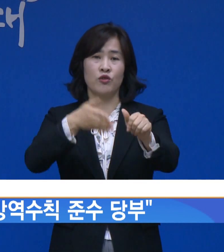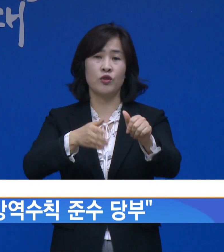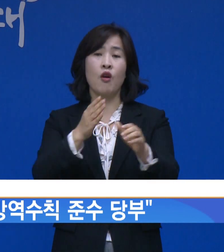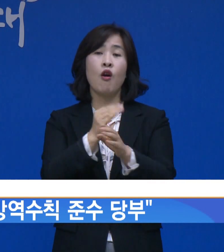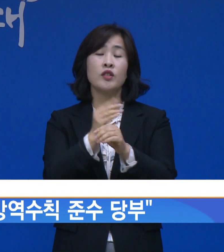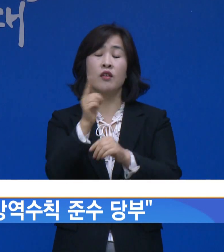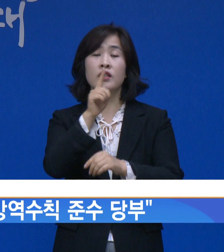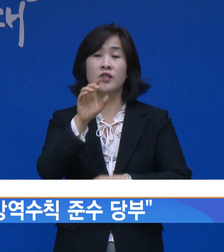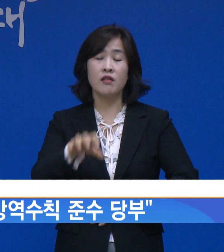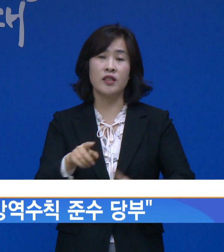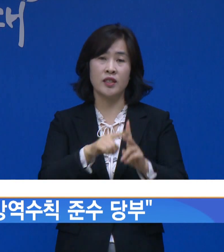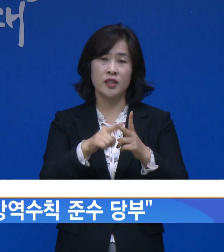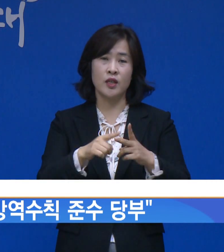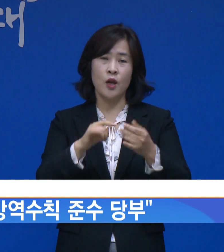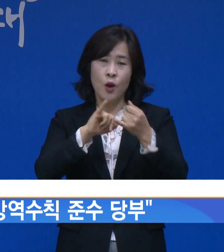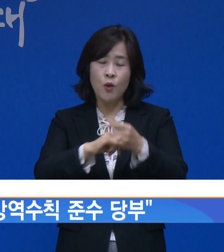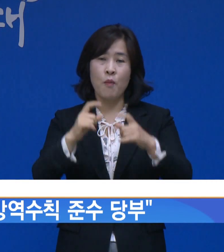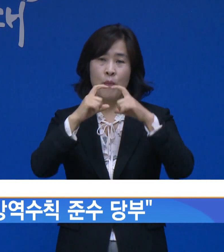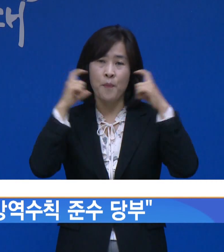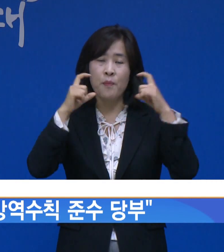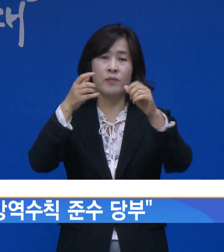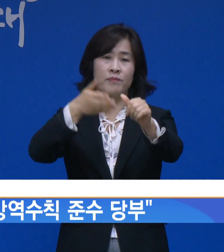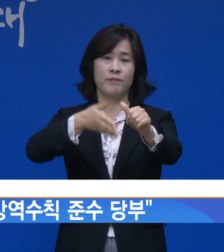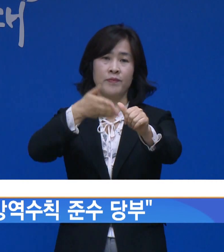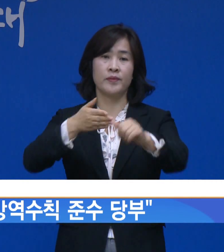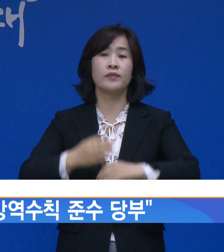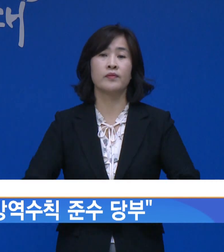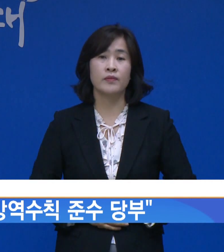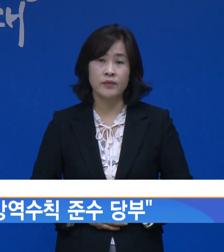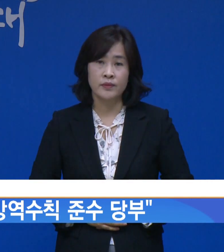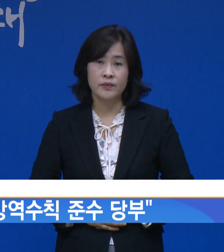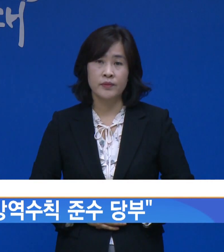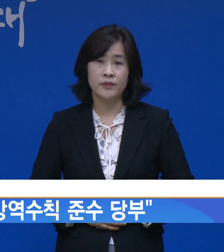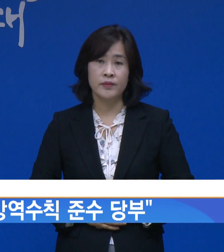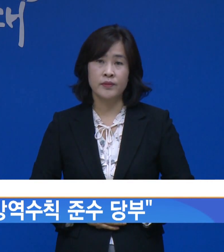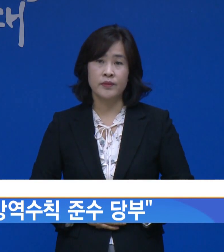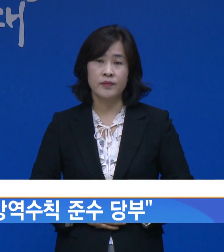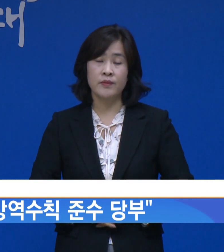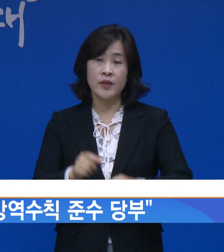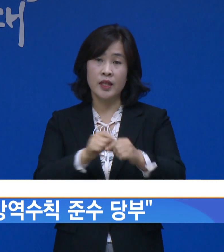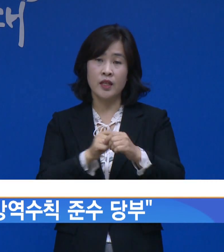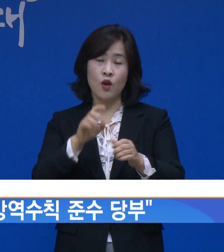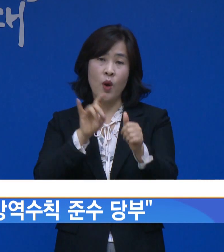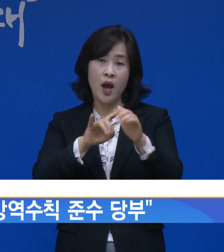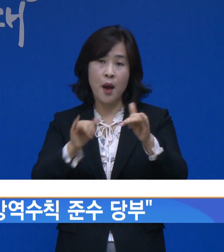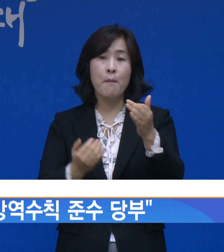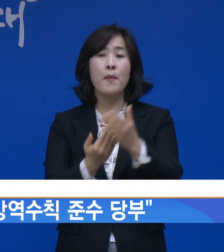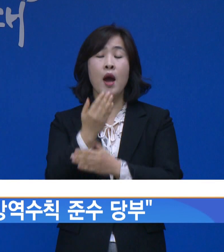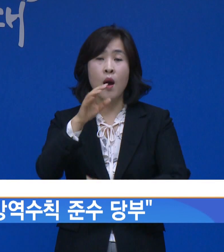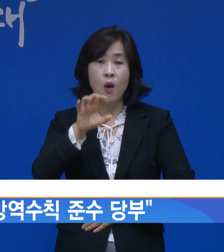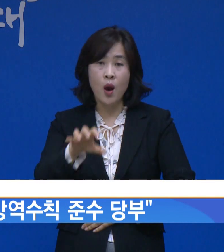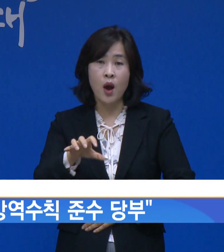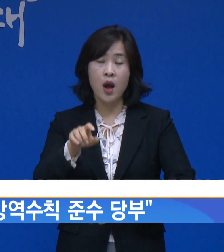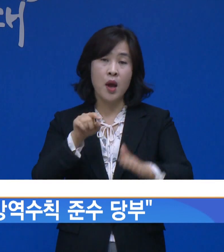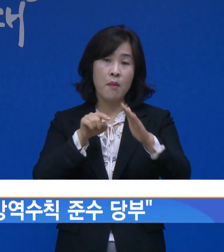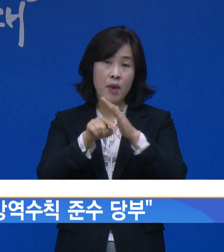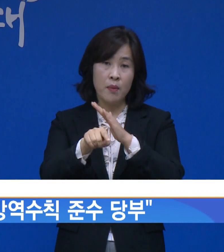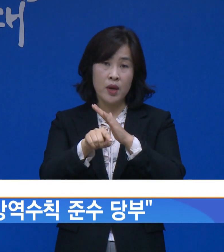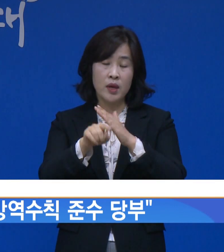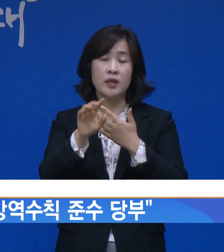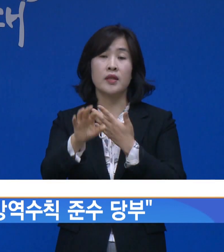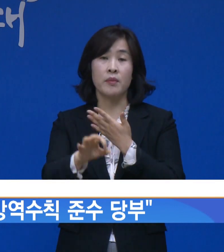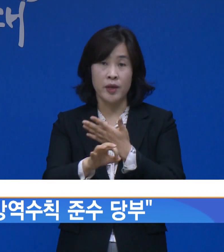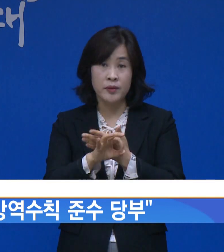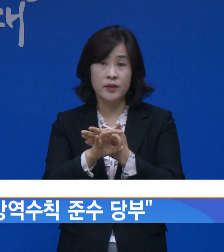언제 어디서든지 마스크를 착용해 주시기 바랍니다. 특히 확진자 발생 장소를